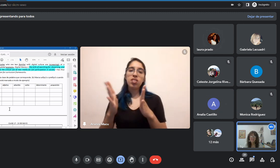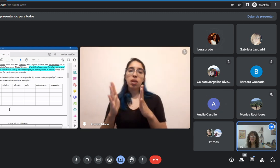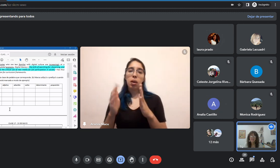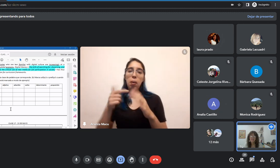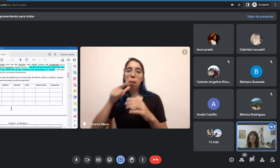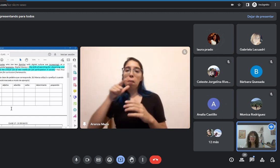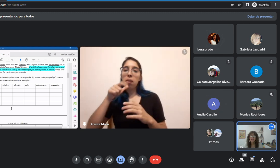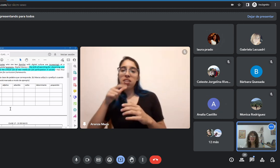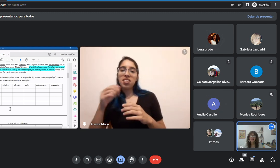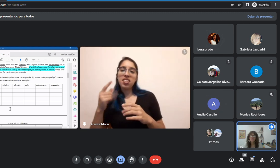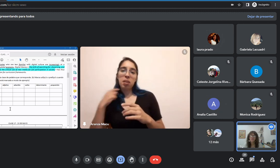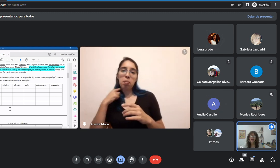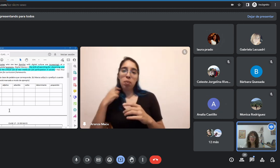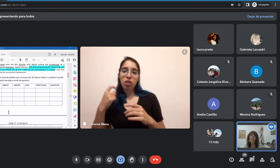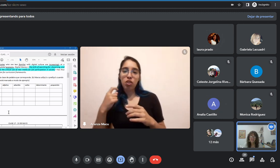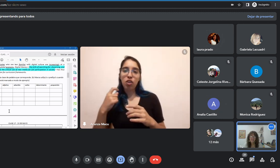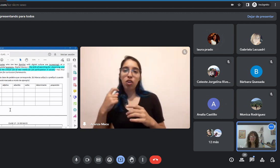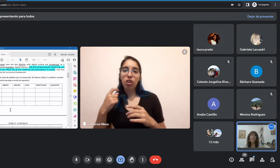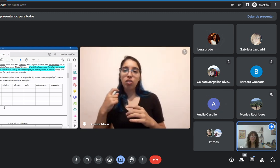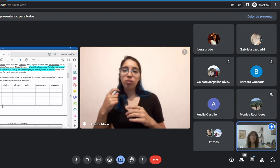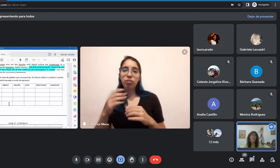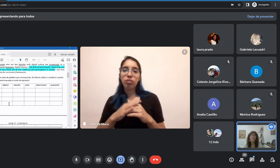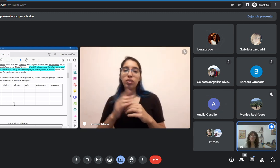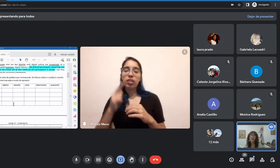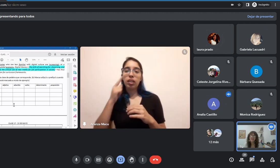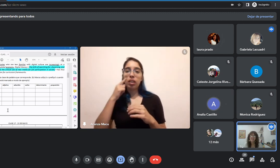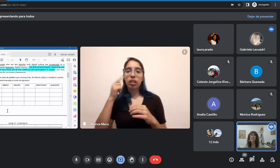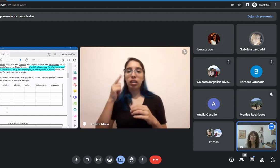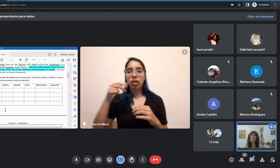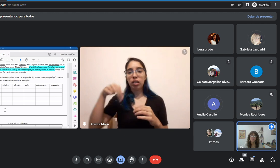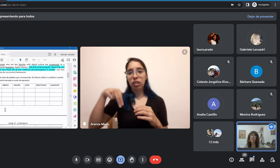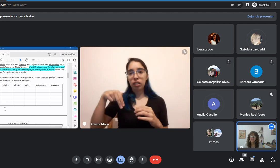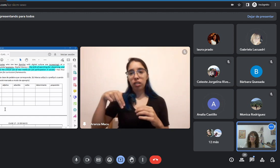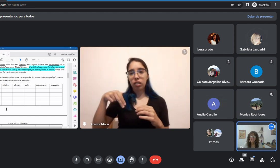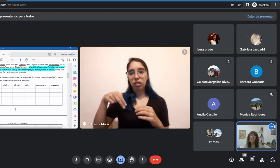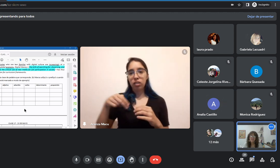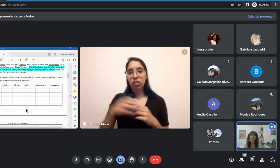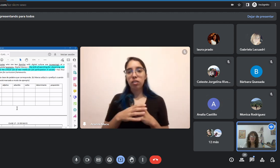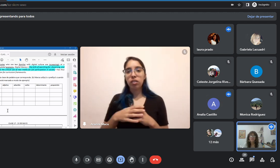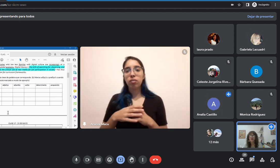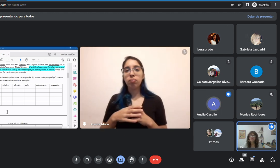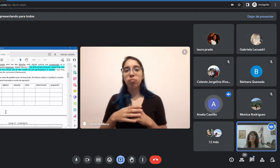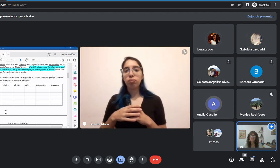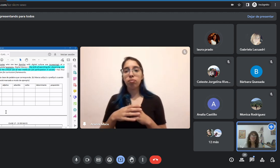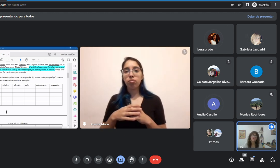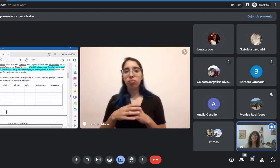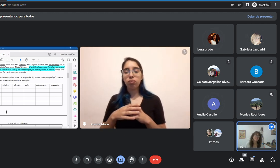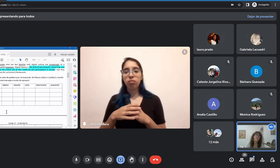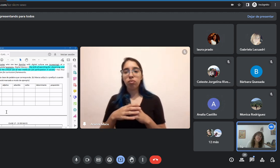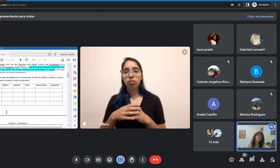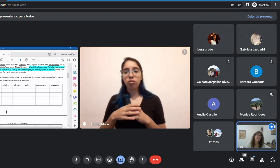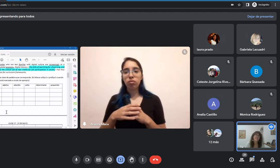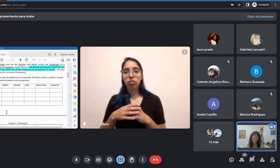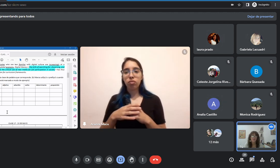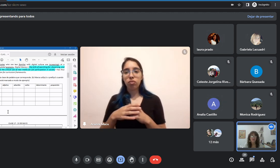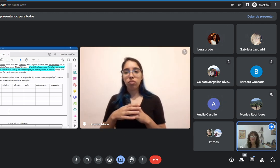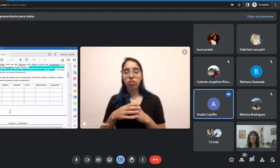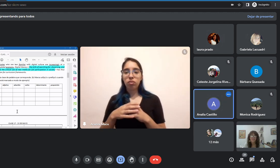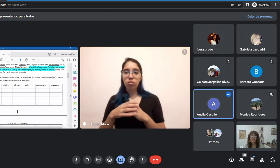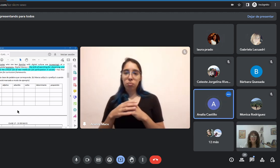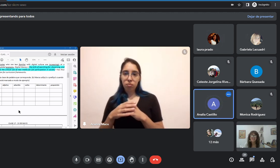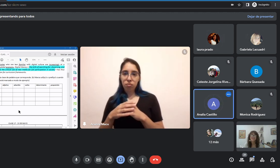viene de actuar. Si alguien actúa, es activo. Y si actúa con otros, es interactivo,